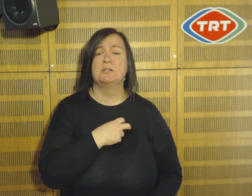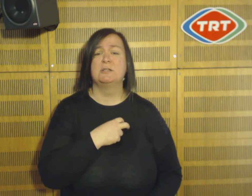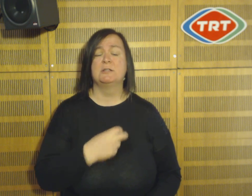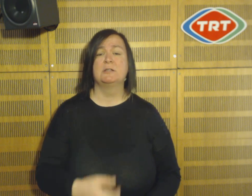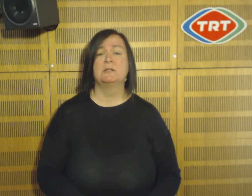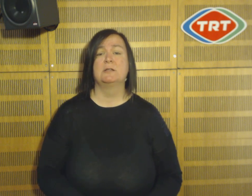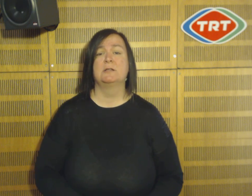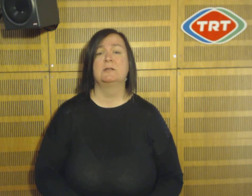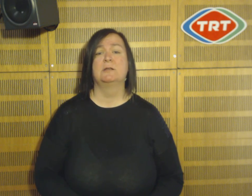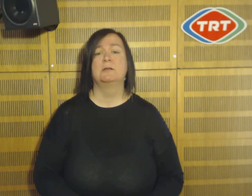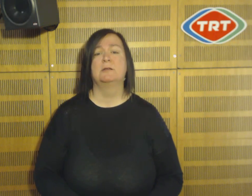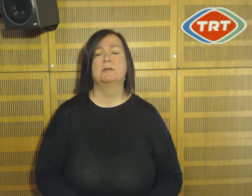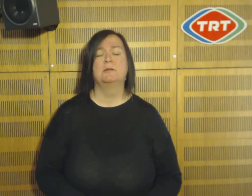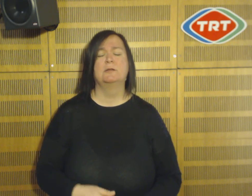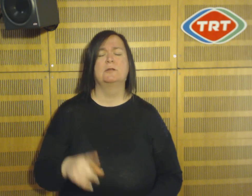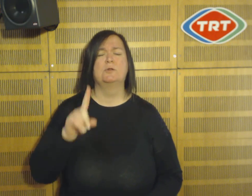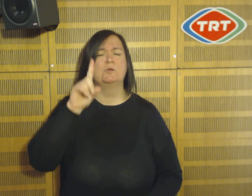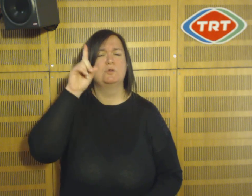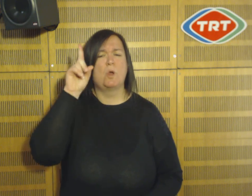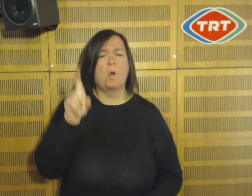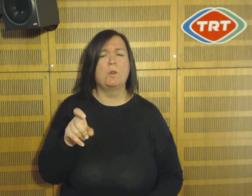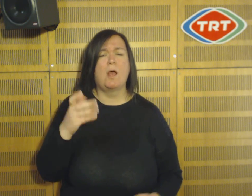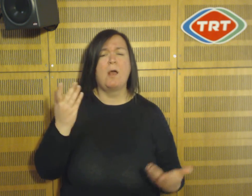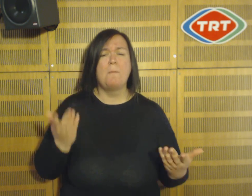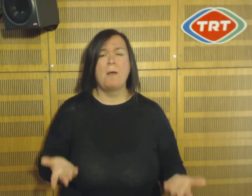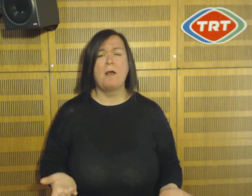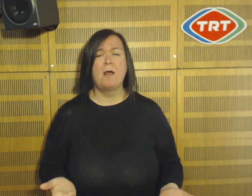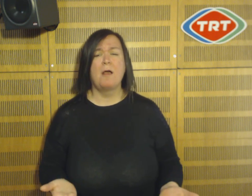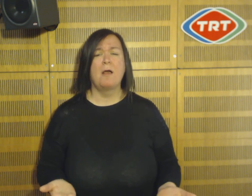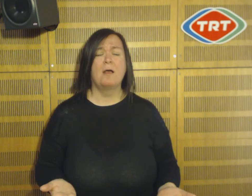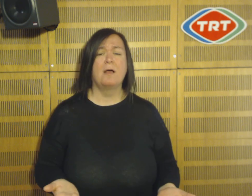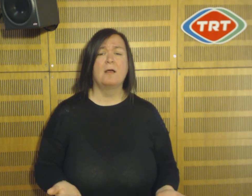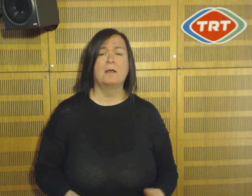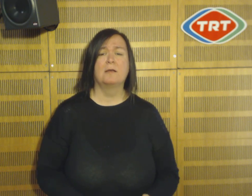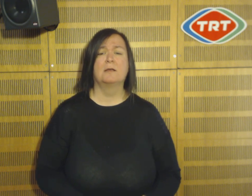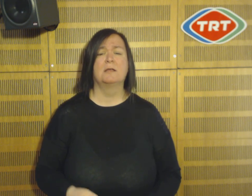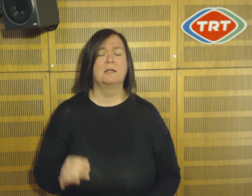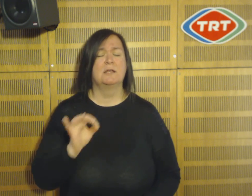Aşkın sordular ama hiç